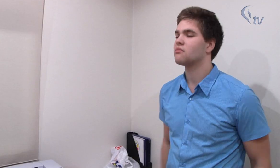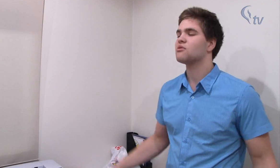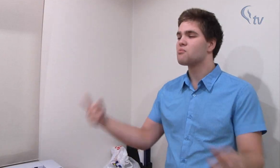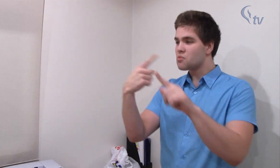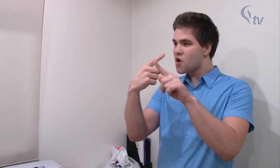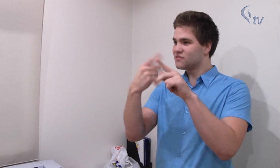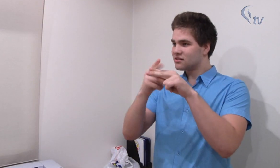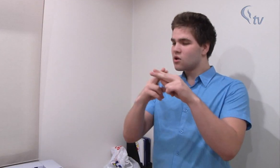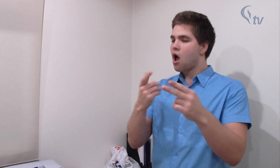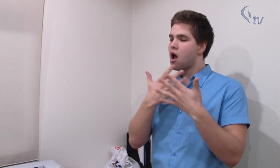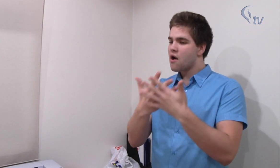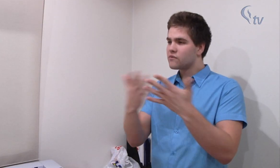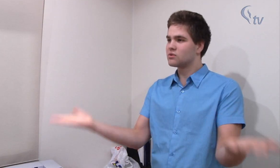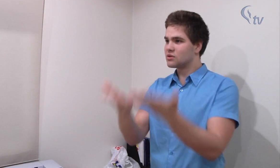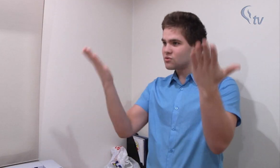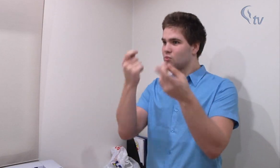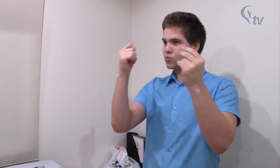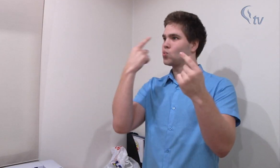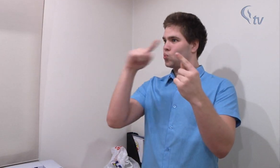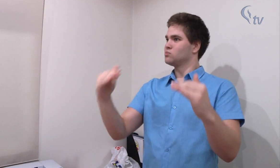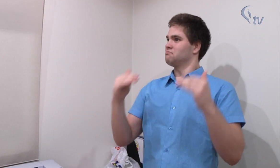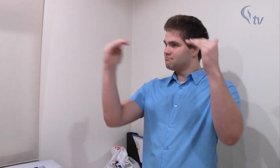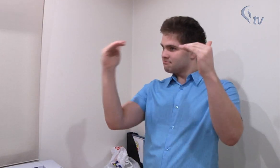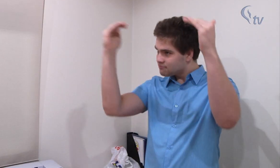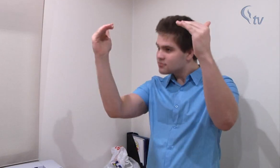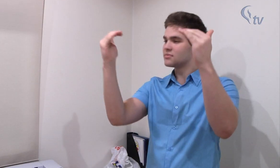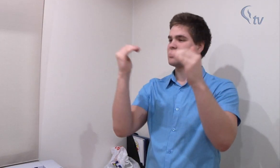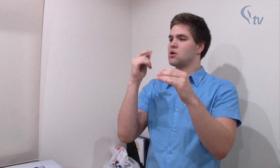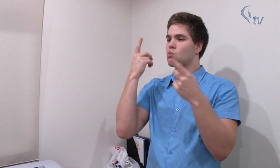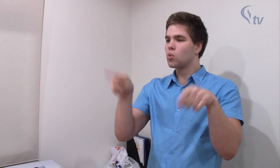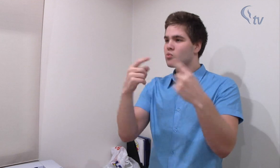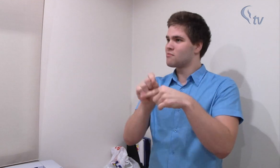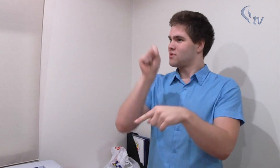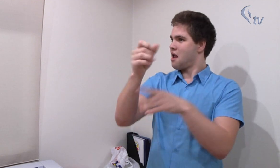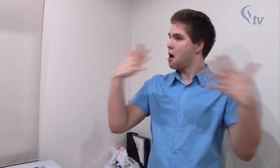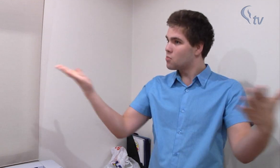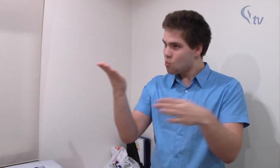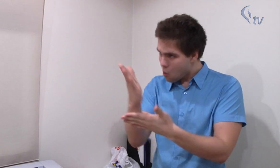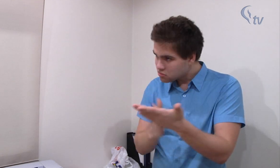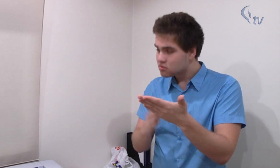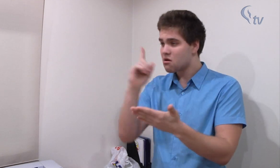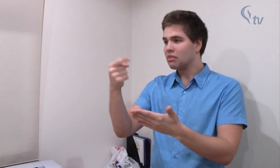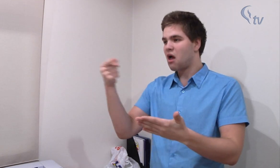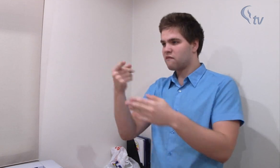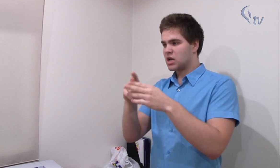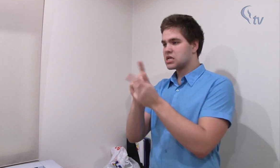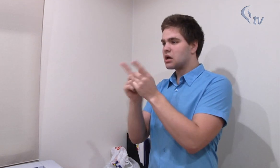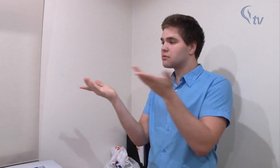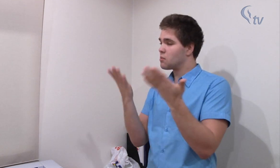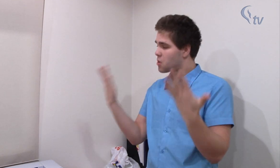No positiivsena tuleb kindlasti mainida, et noored on muutunud aktiivsemaks, üritused on kõik läbi viidud, negatiivse poole pealt tuleb